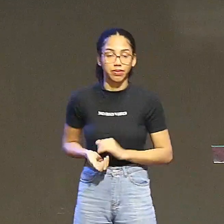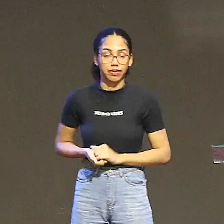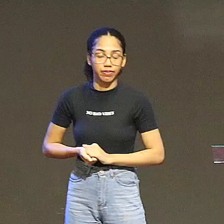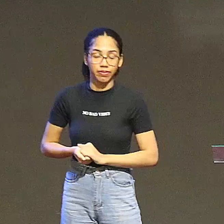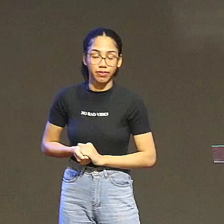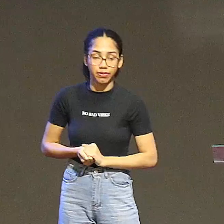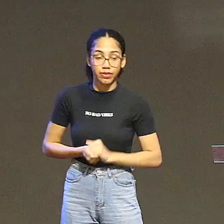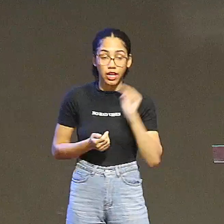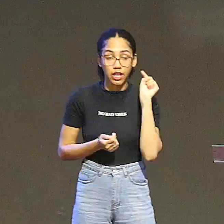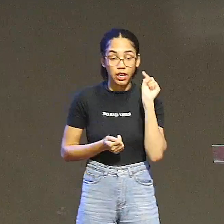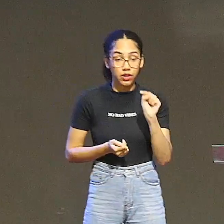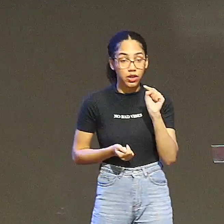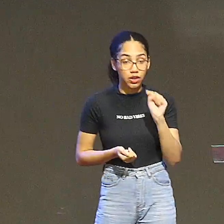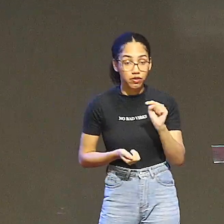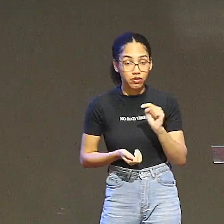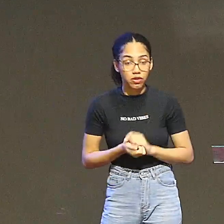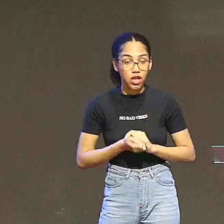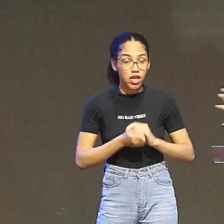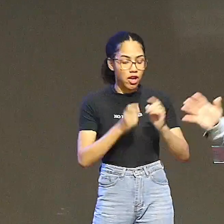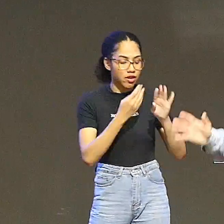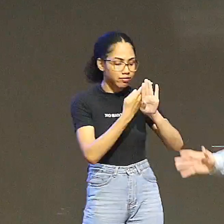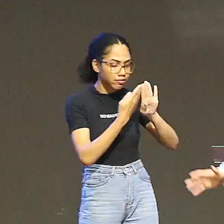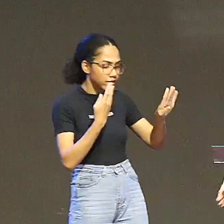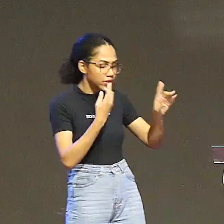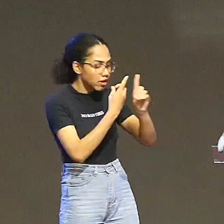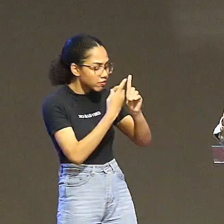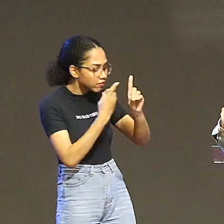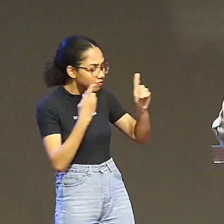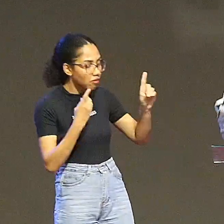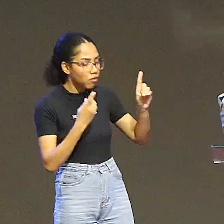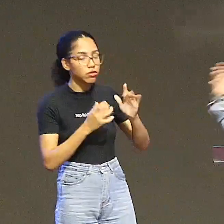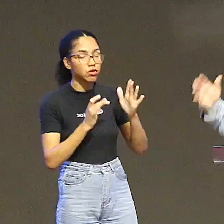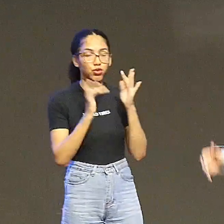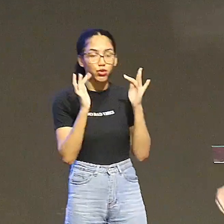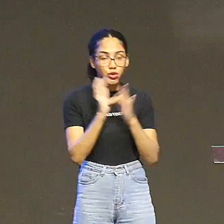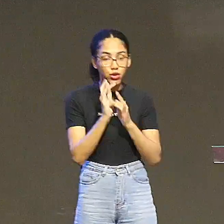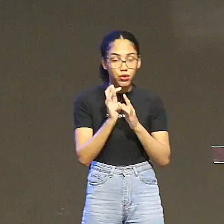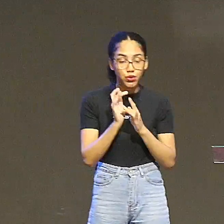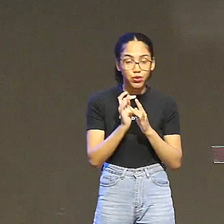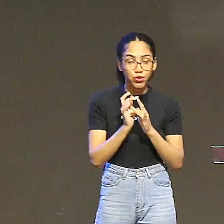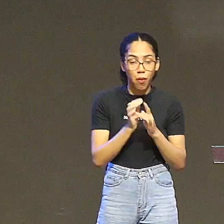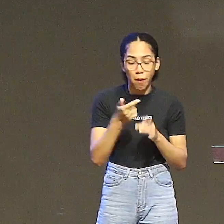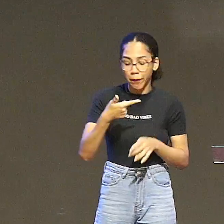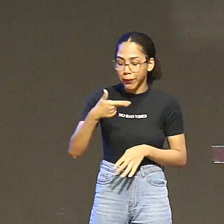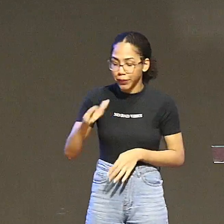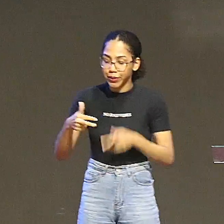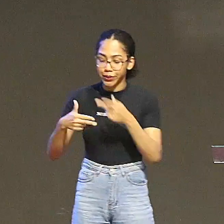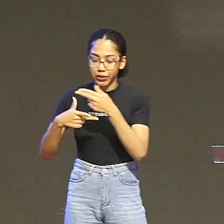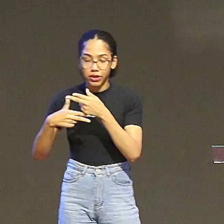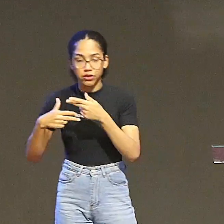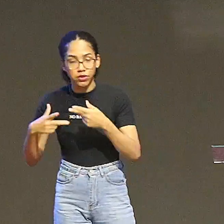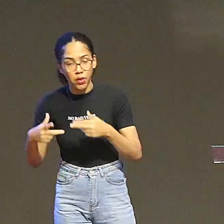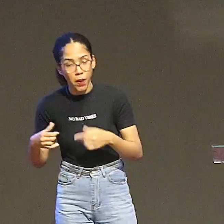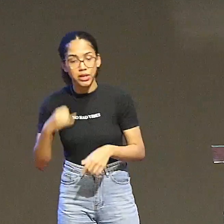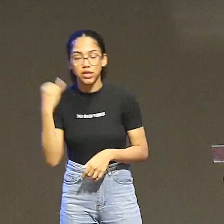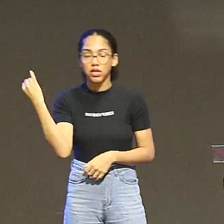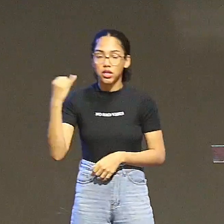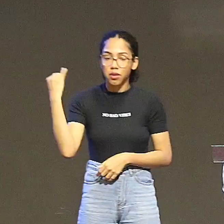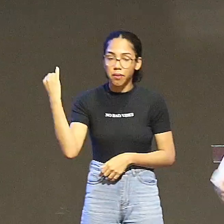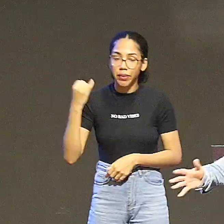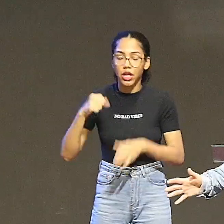de estar mais perto de Jesus por diversas coisas que para você são muito importantes que para você são